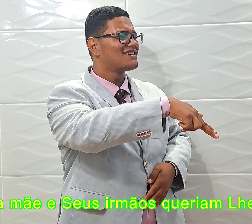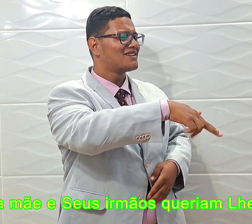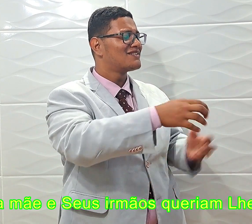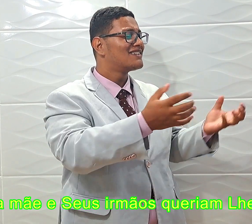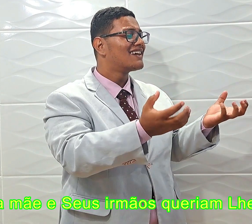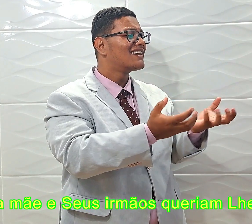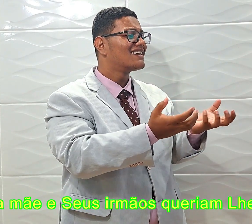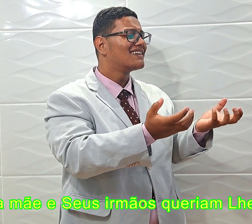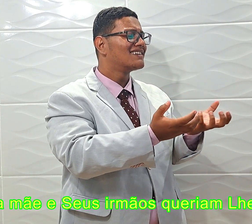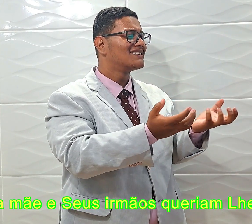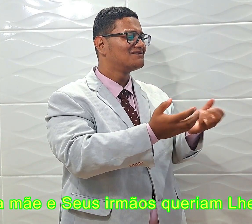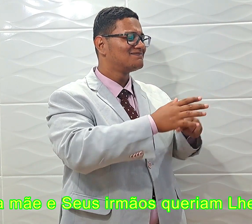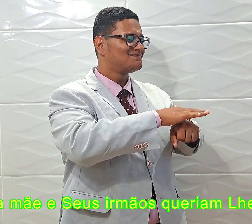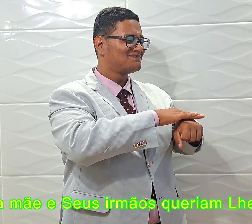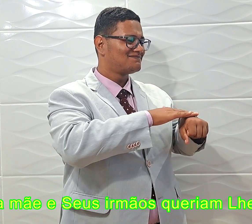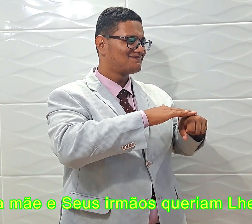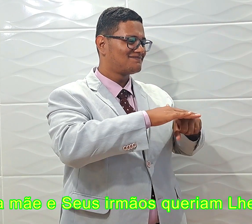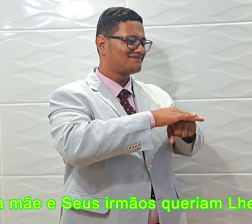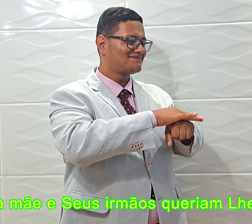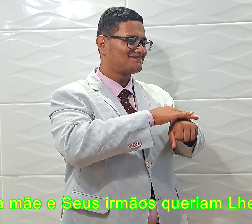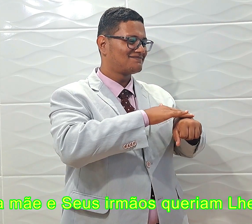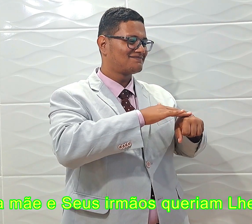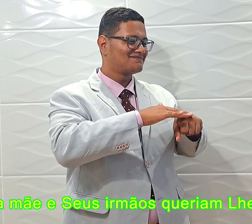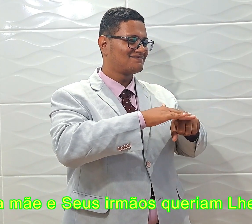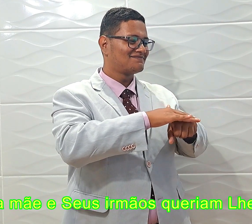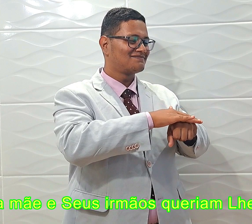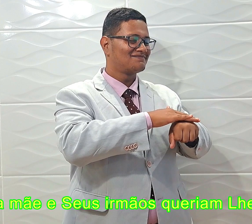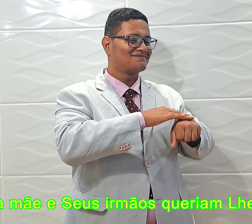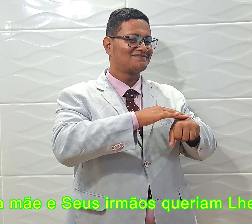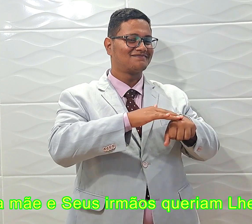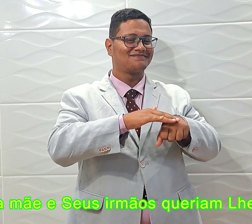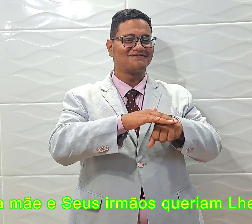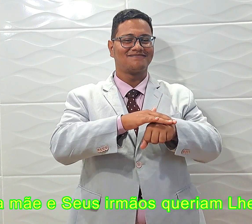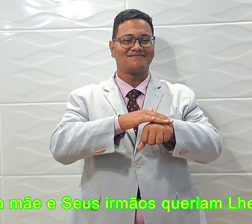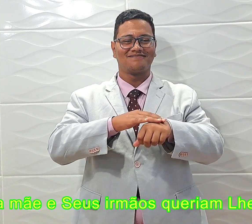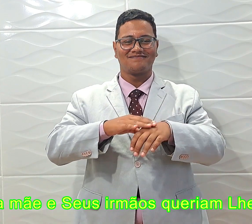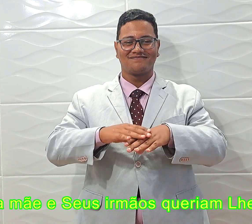seus irmãos queriam lhe falar